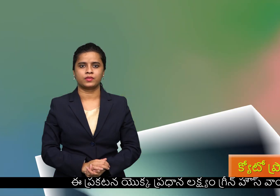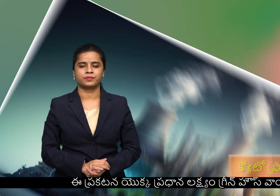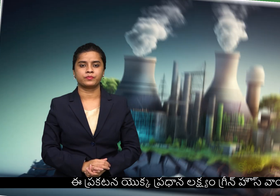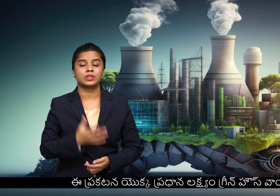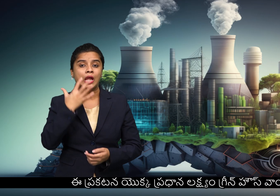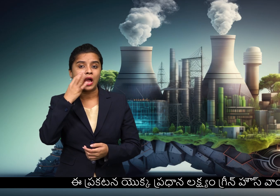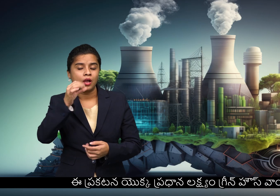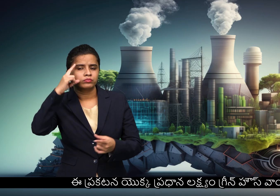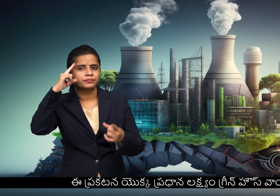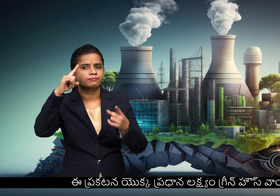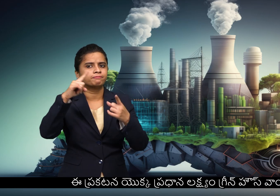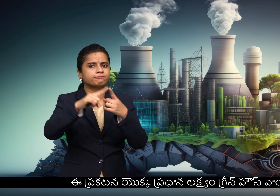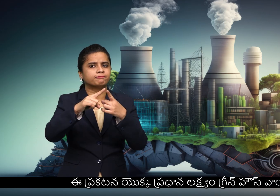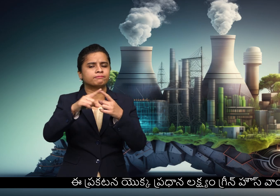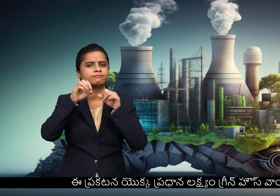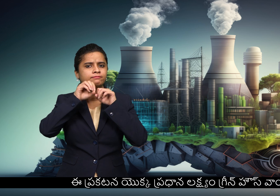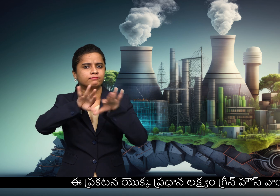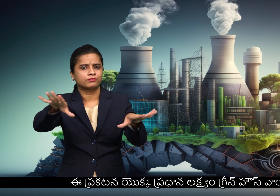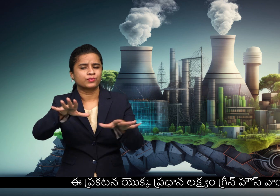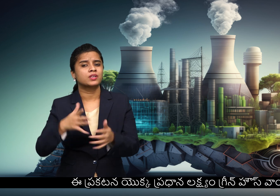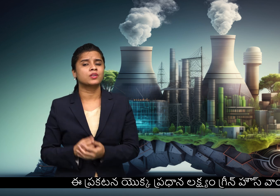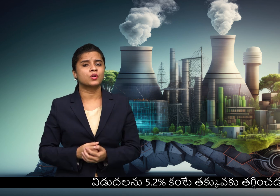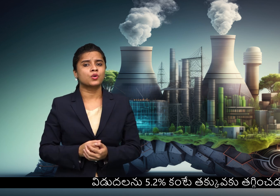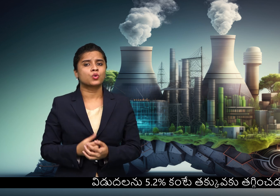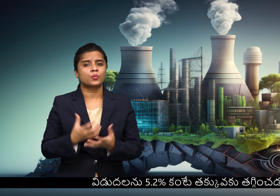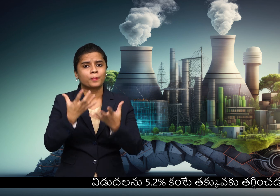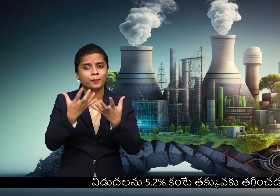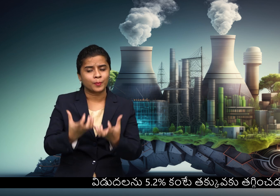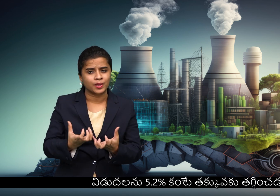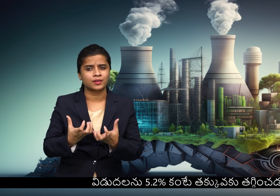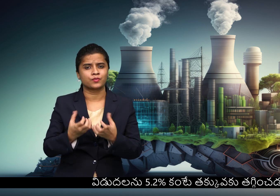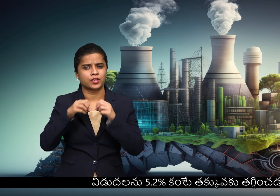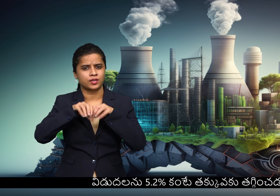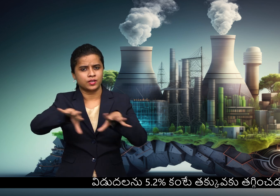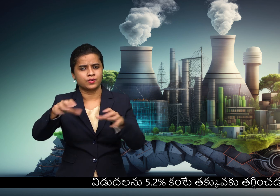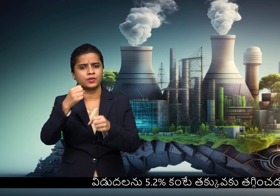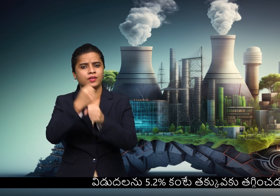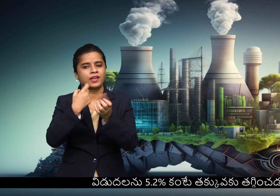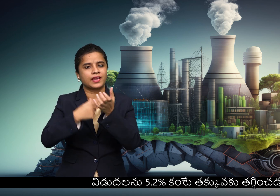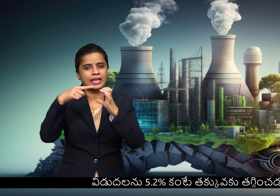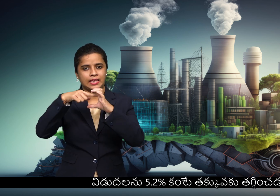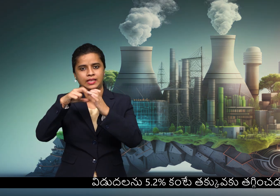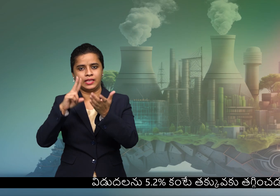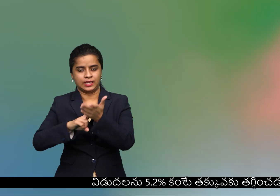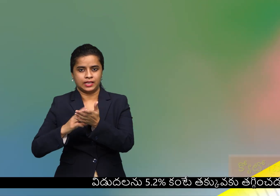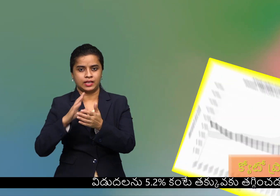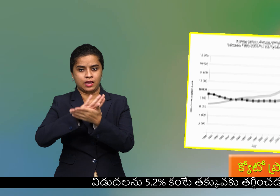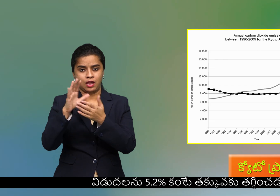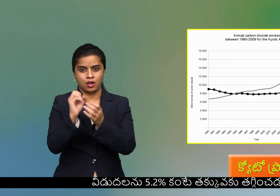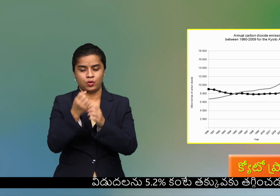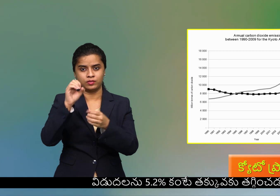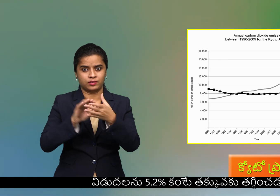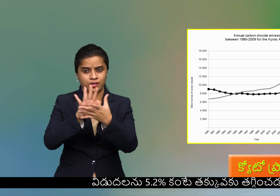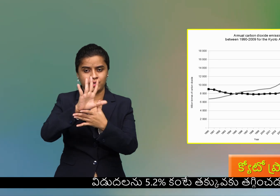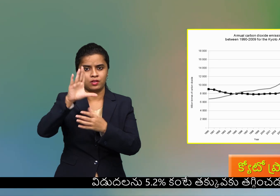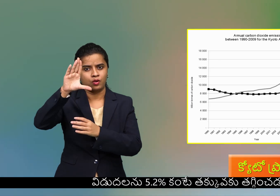ఈ ప్రకటన యొక్క ప్రధాన లక్ష్యం గ్రీన్హౌస్ వాయువుల విడుదలను 5.2% కంటే తక్కువకు